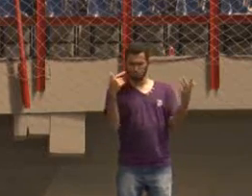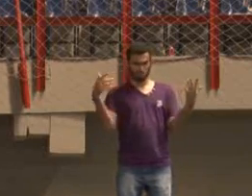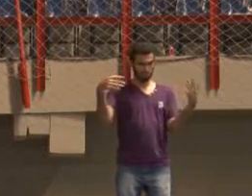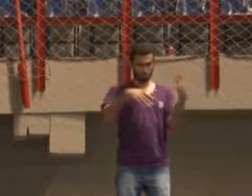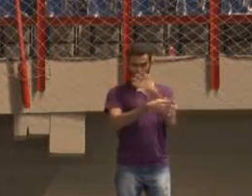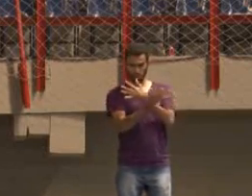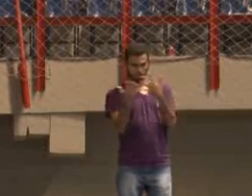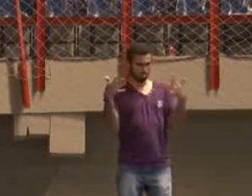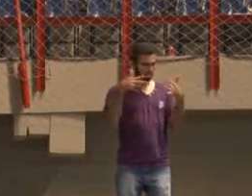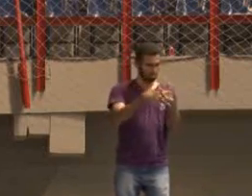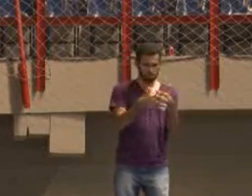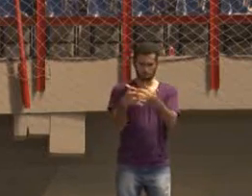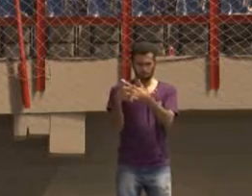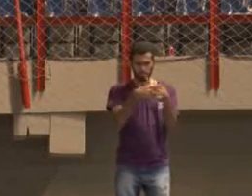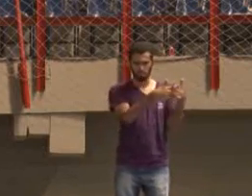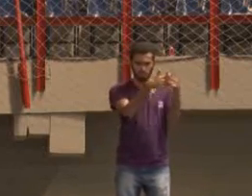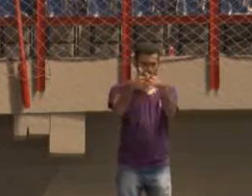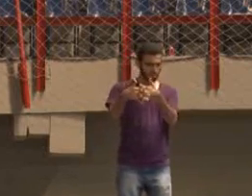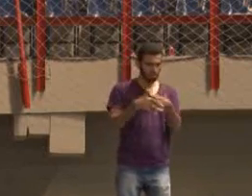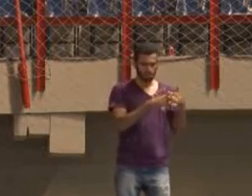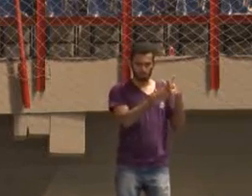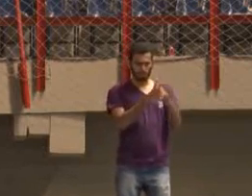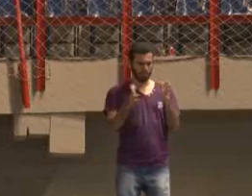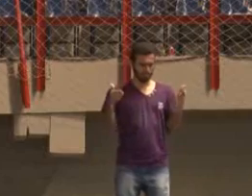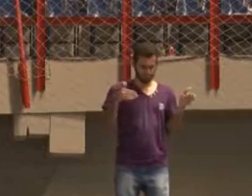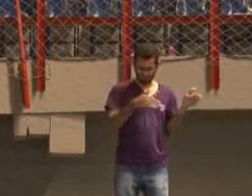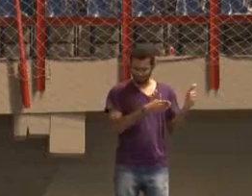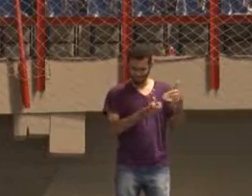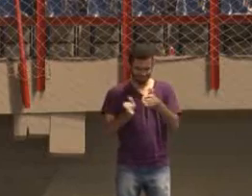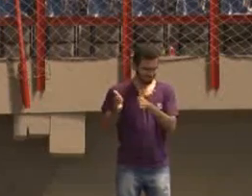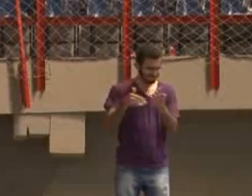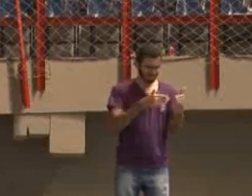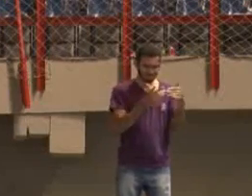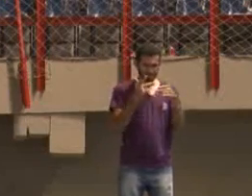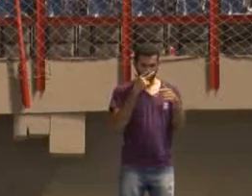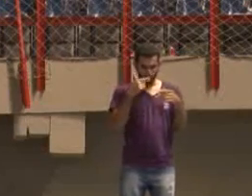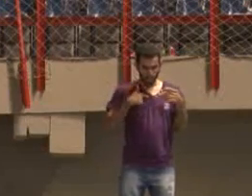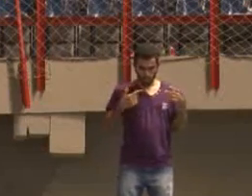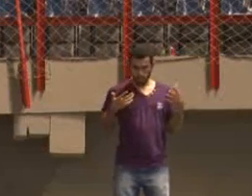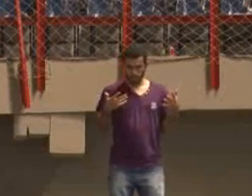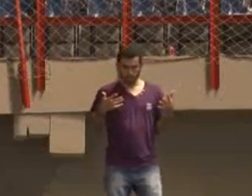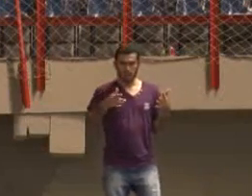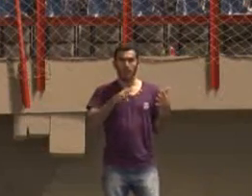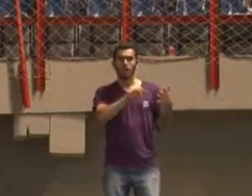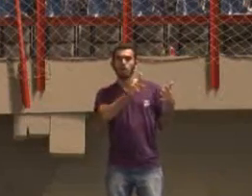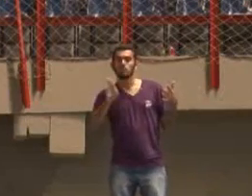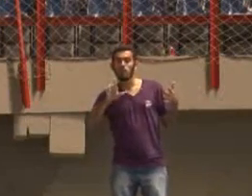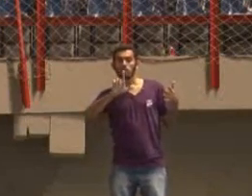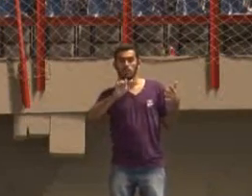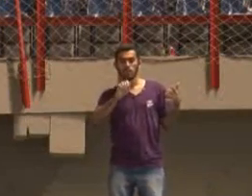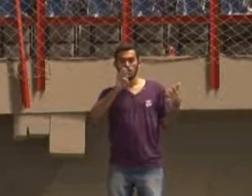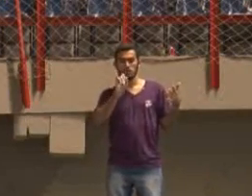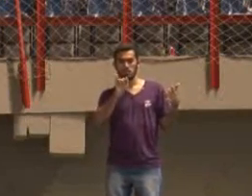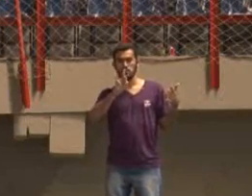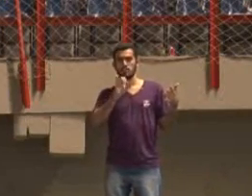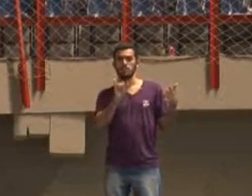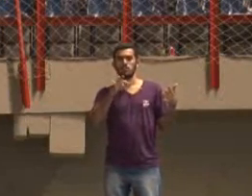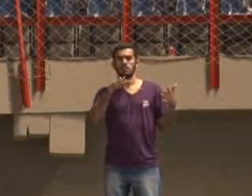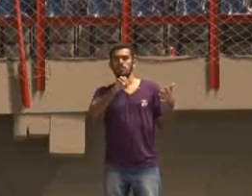desencontrados, totalmente desconectados. Uma prisão que ele chamou de labirinto.